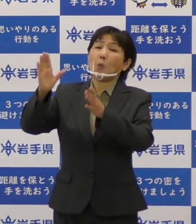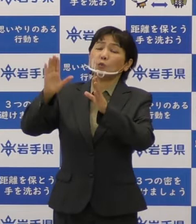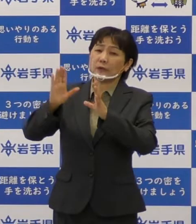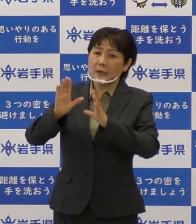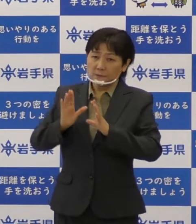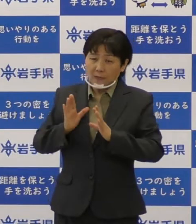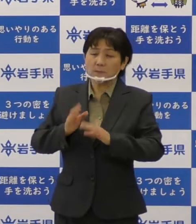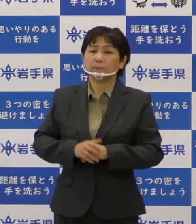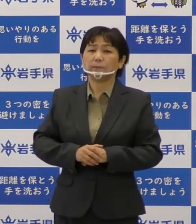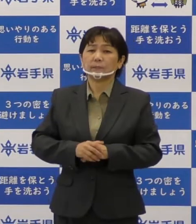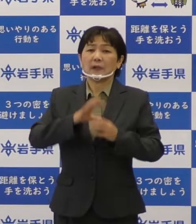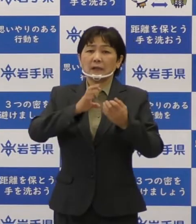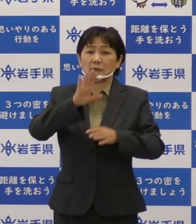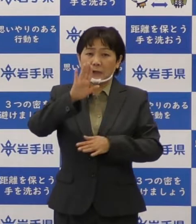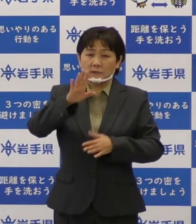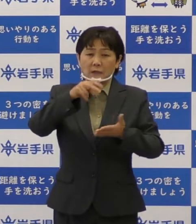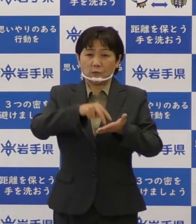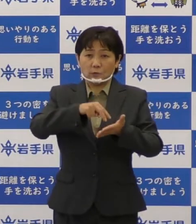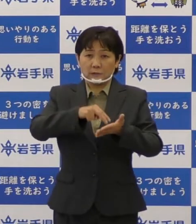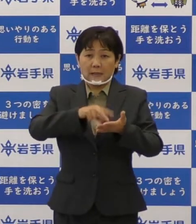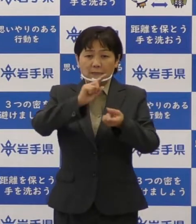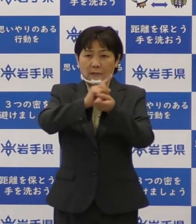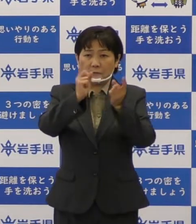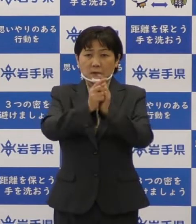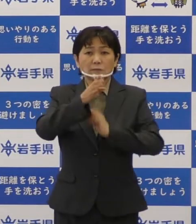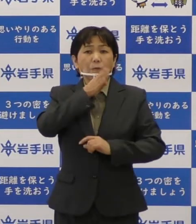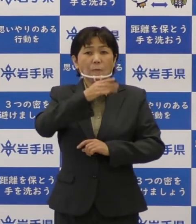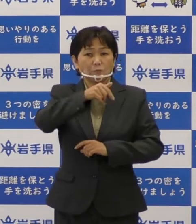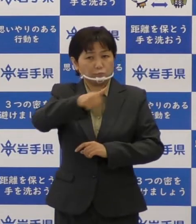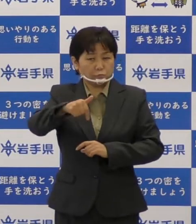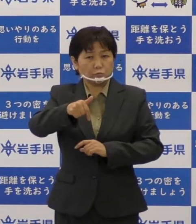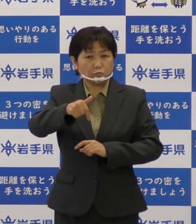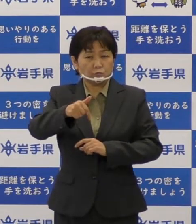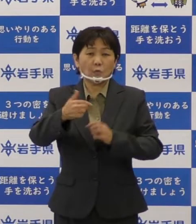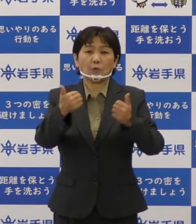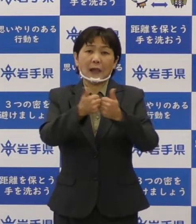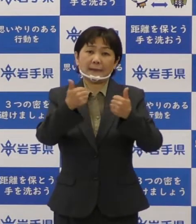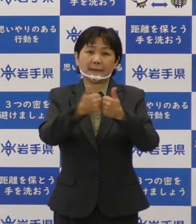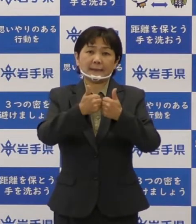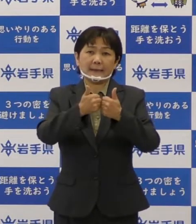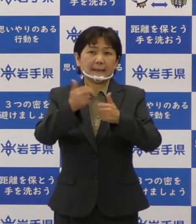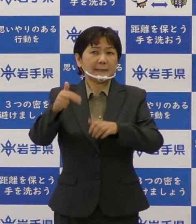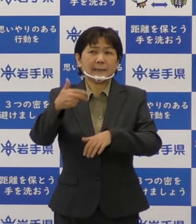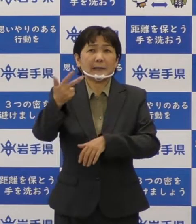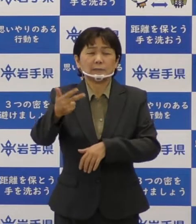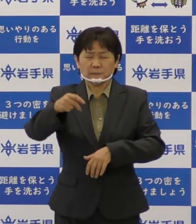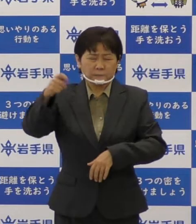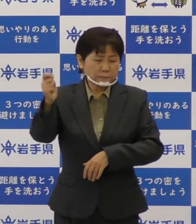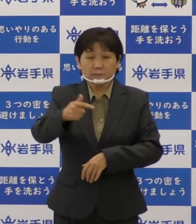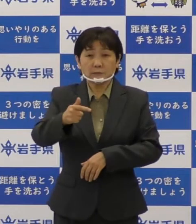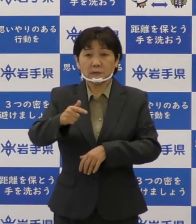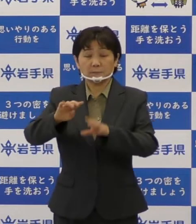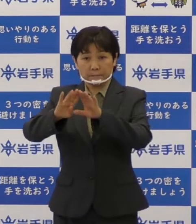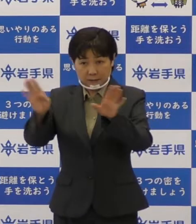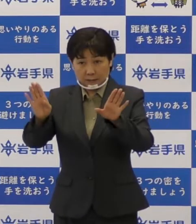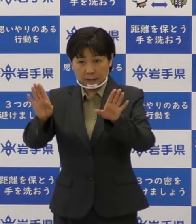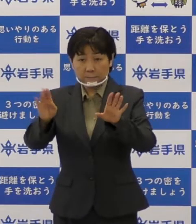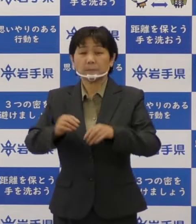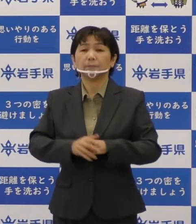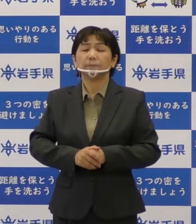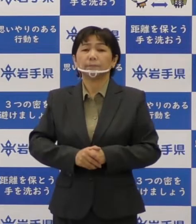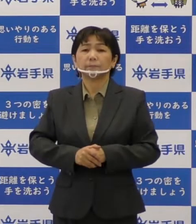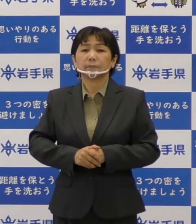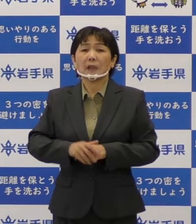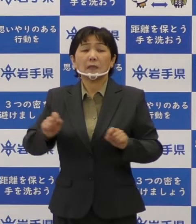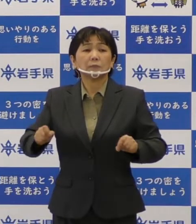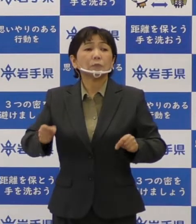県の方で対策本部会議が大体週そもそもぐらいの感じでしょうか。同時に岩手